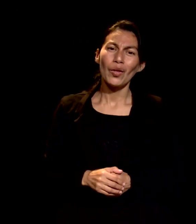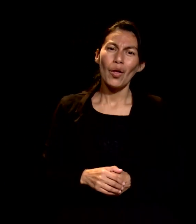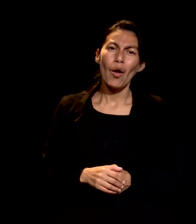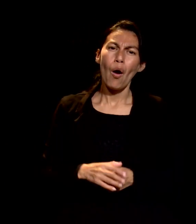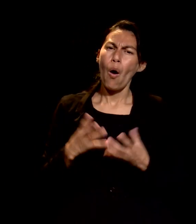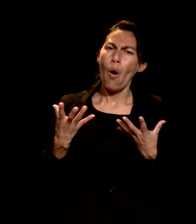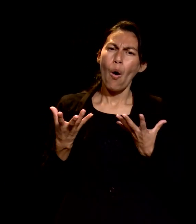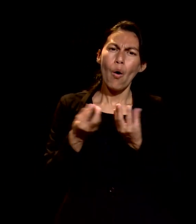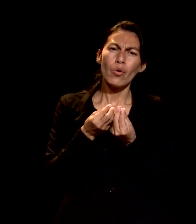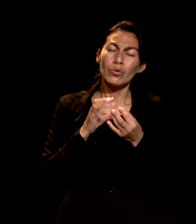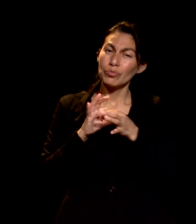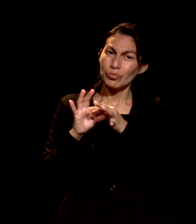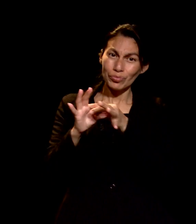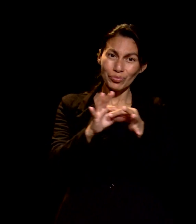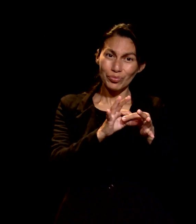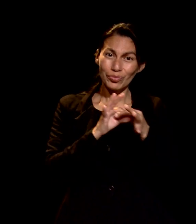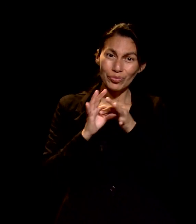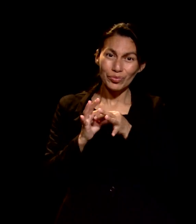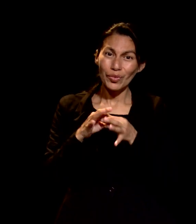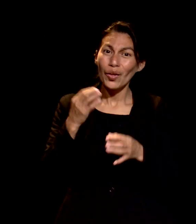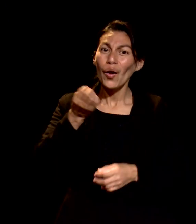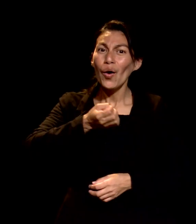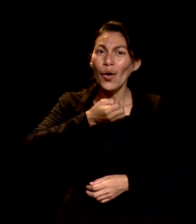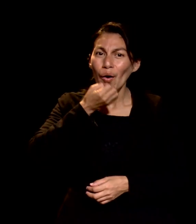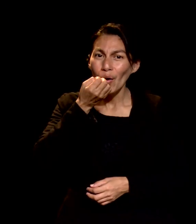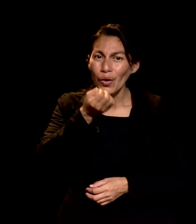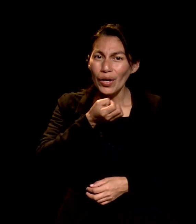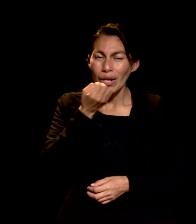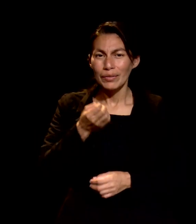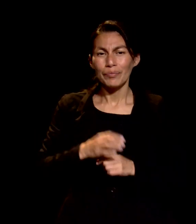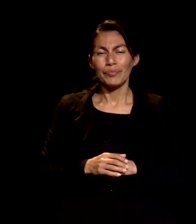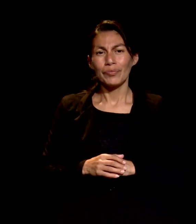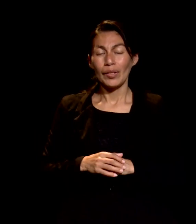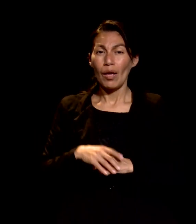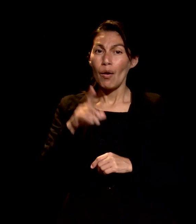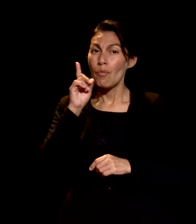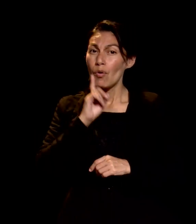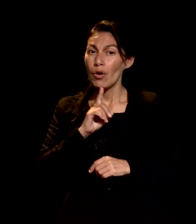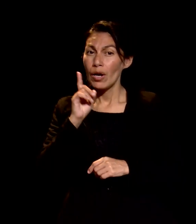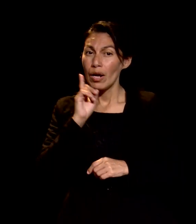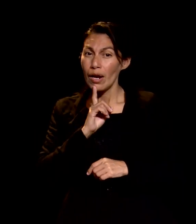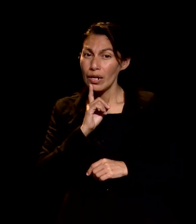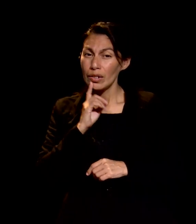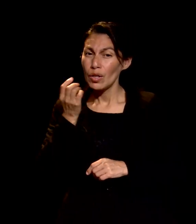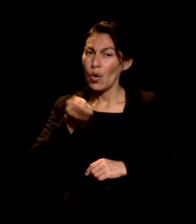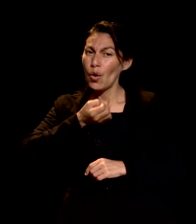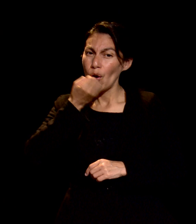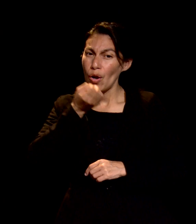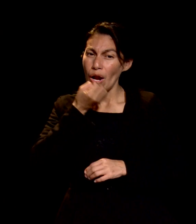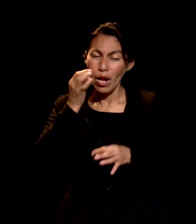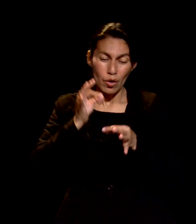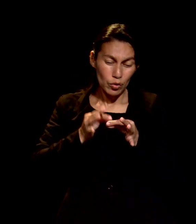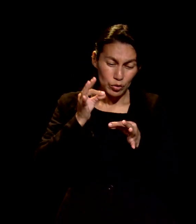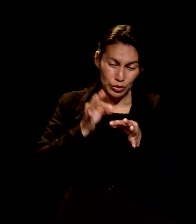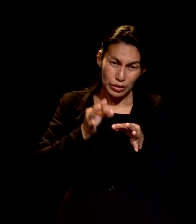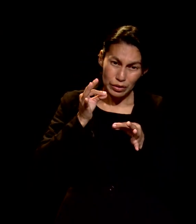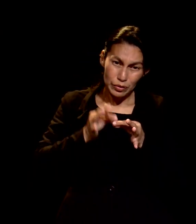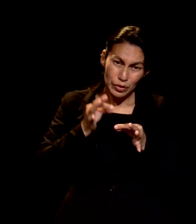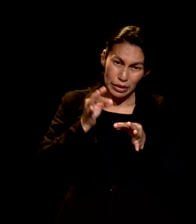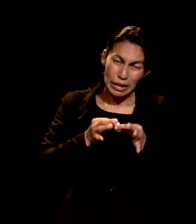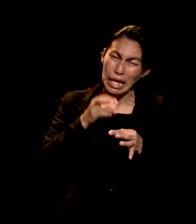las guerreras de la oración, que es un grupo de damas preciosas que oran